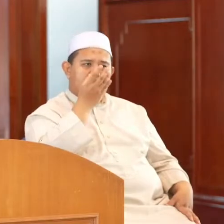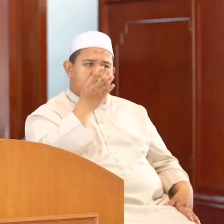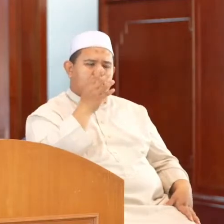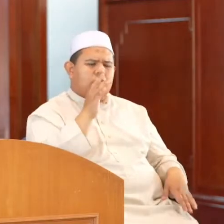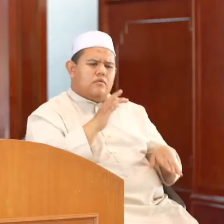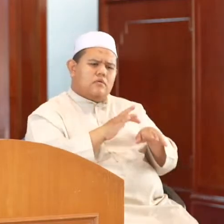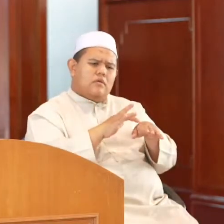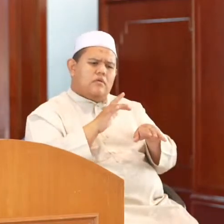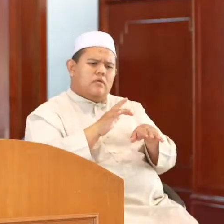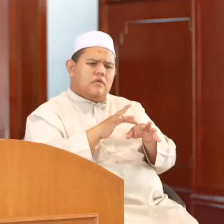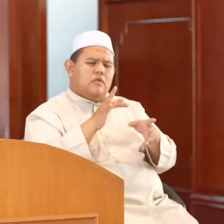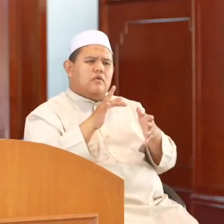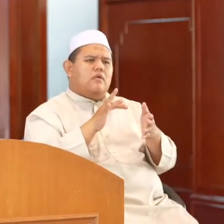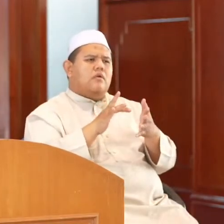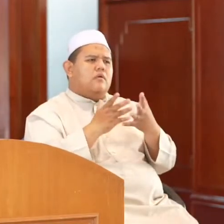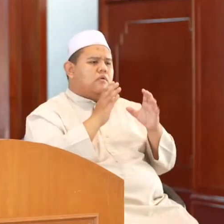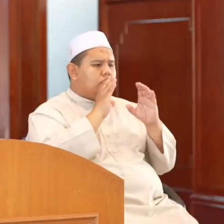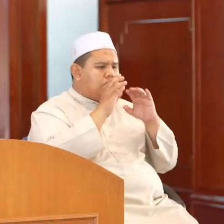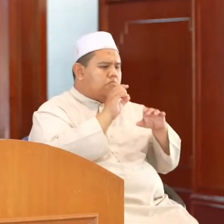kadang-kadang tak jalan.